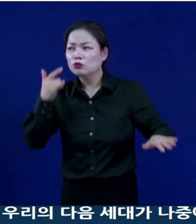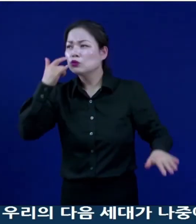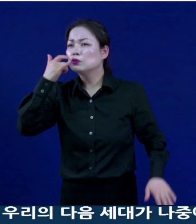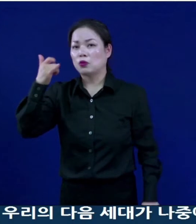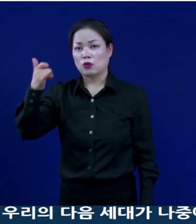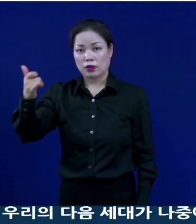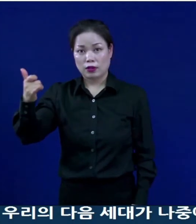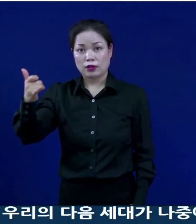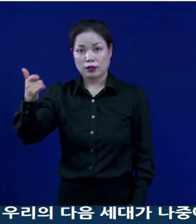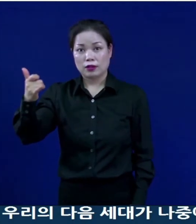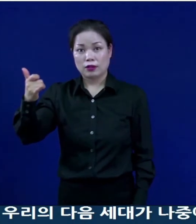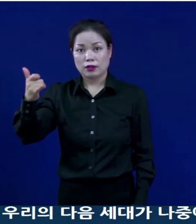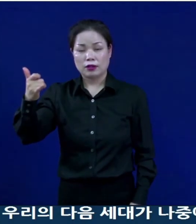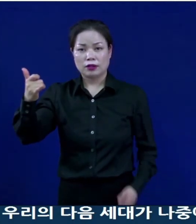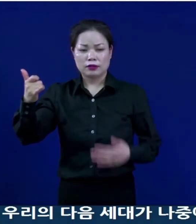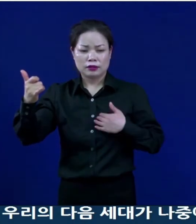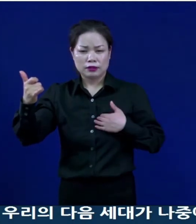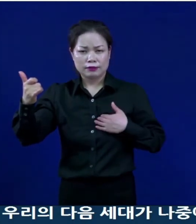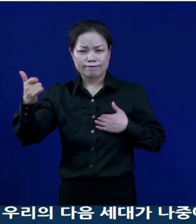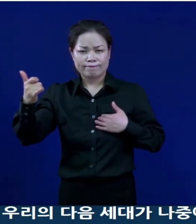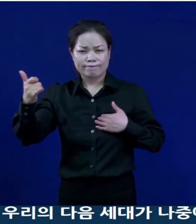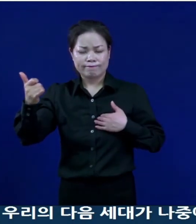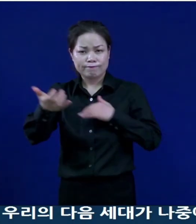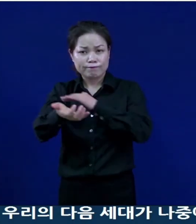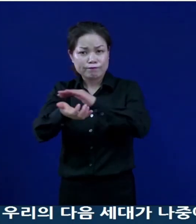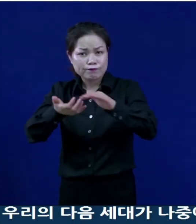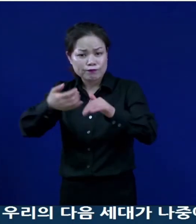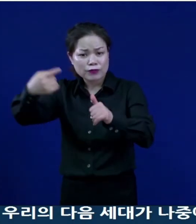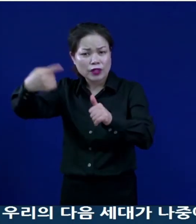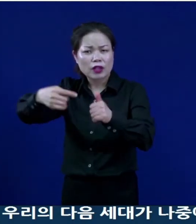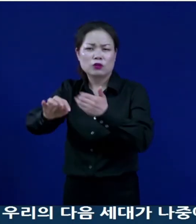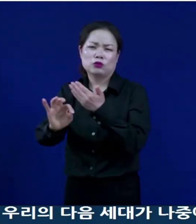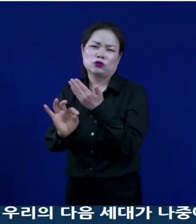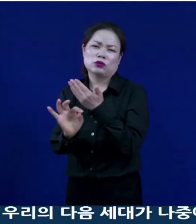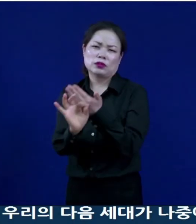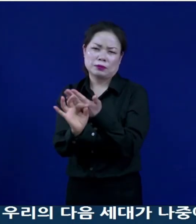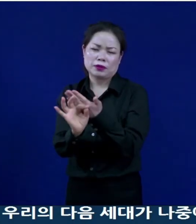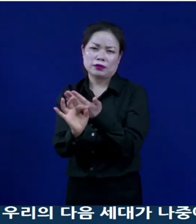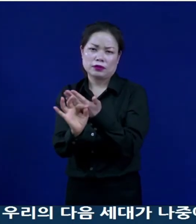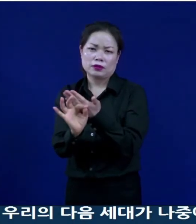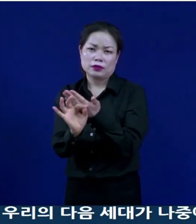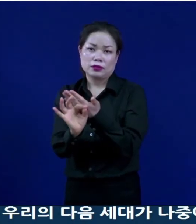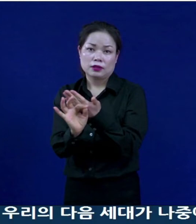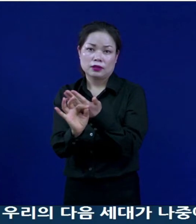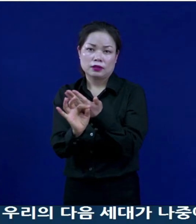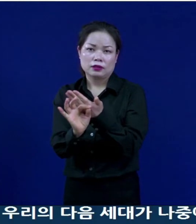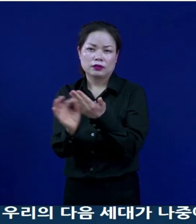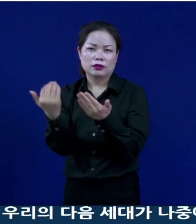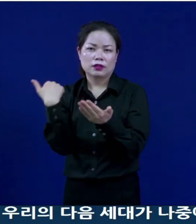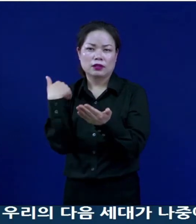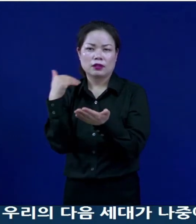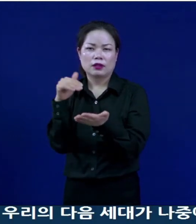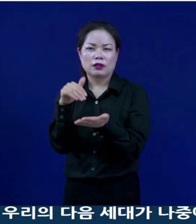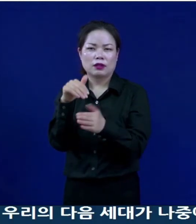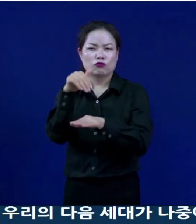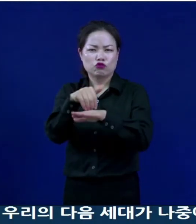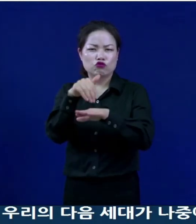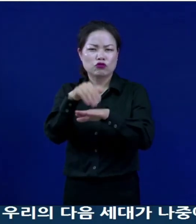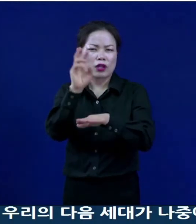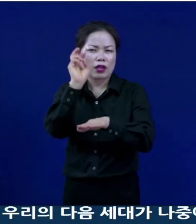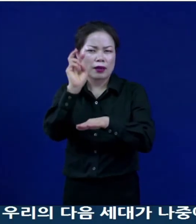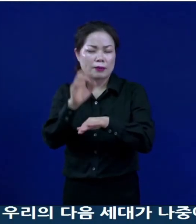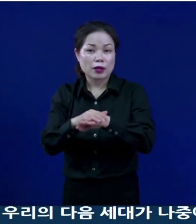부모가 나에게 이것을 미리 가르쳐 주었더라면, 이렇게 후회할지도 모르겠습니다.